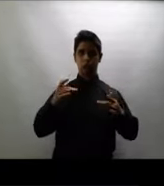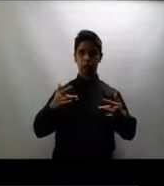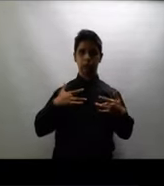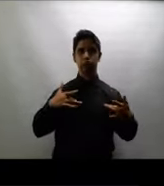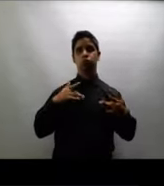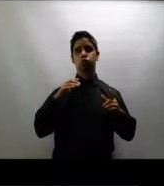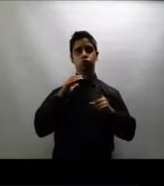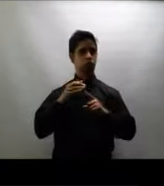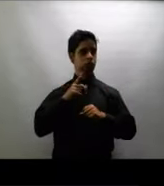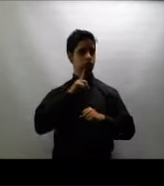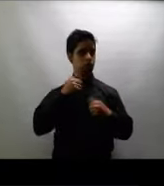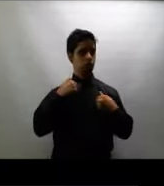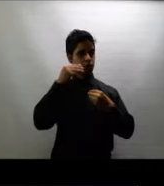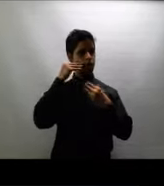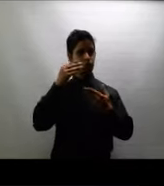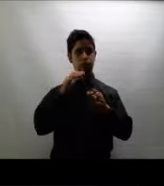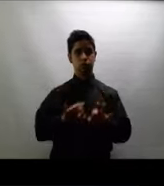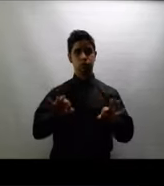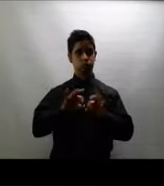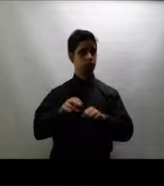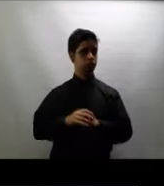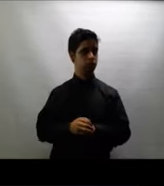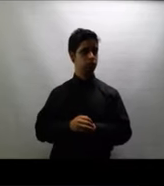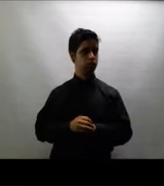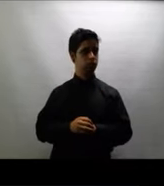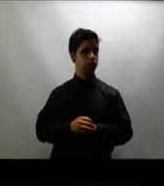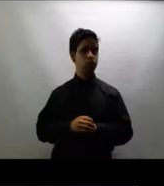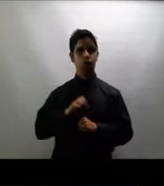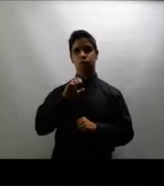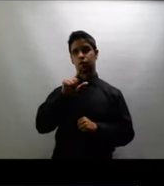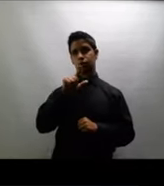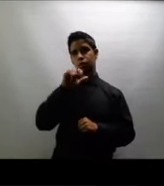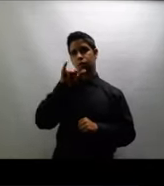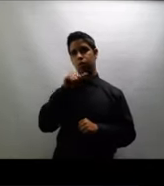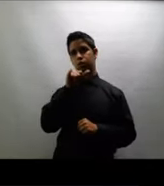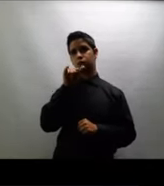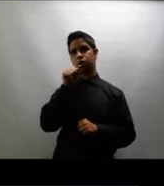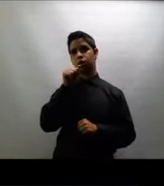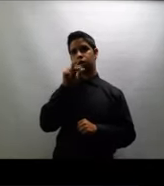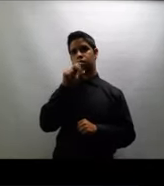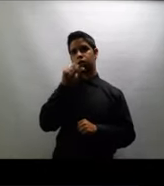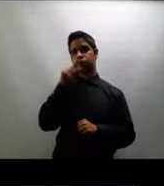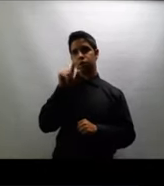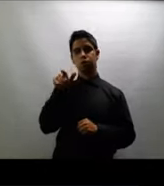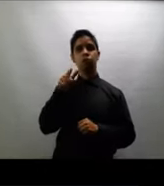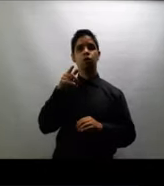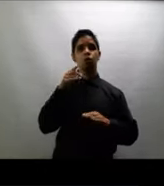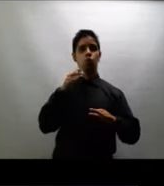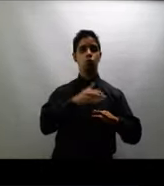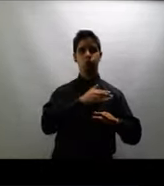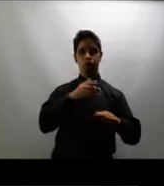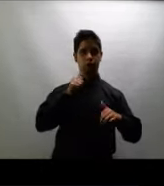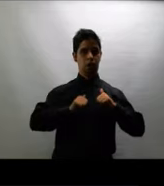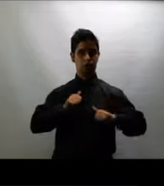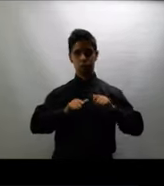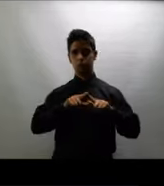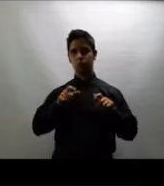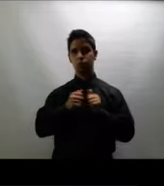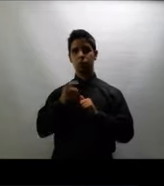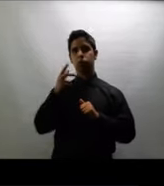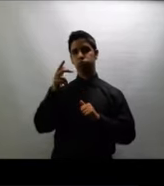no, tengo que decir rapidito que pieza, el jardín, no, sí. El jardín, un pequeño musical para tres personajes y un jardín de